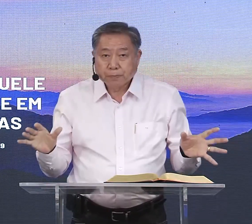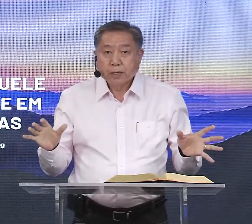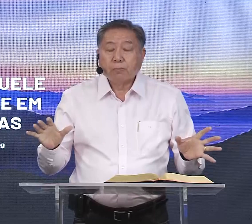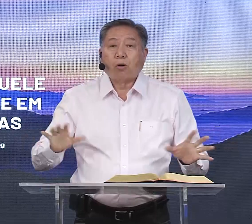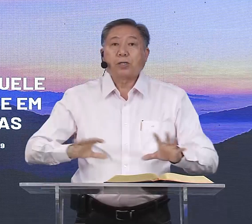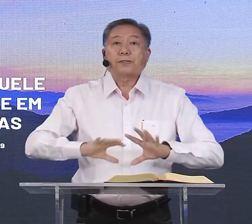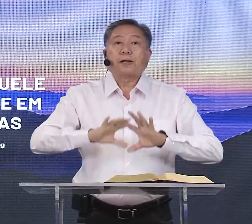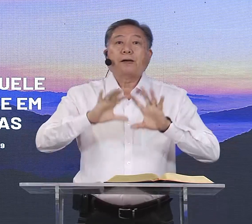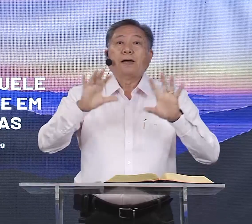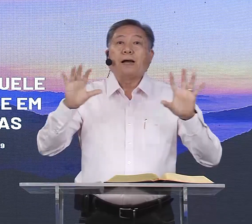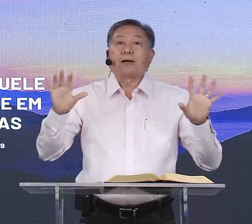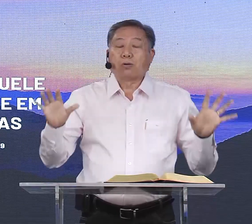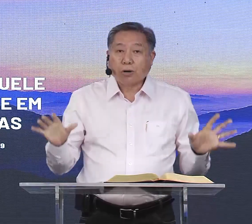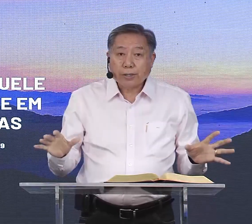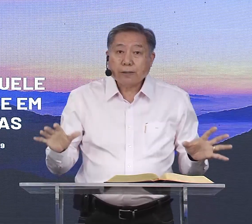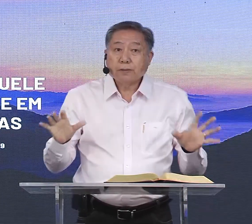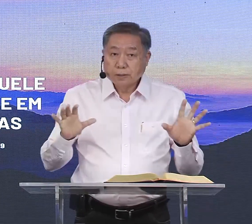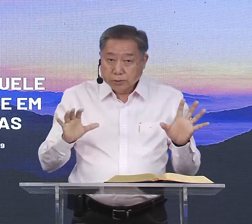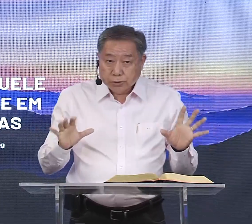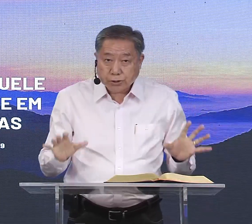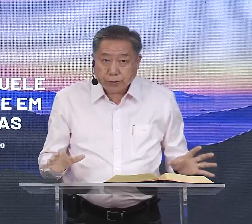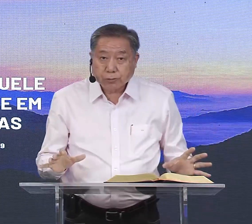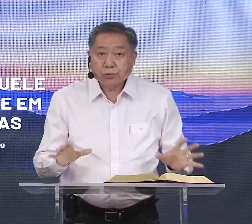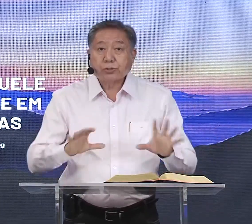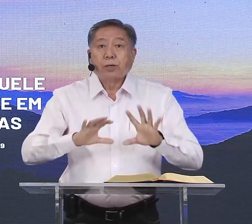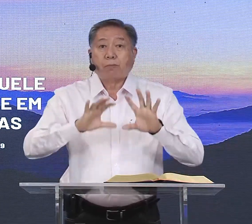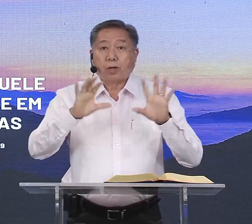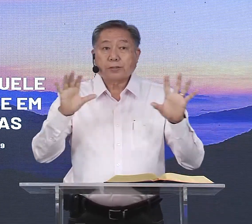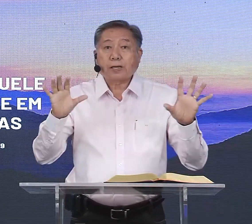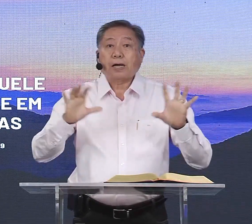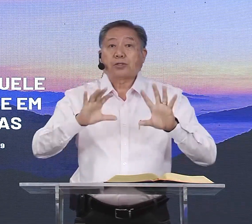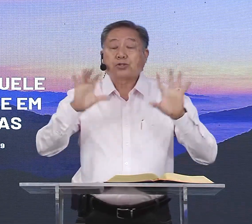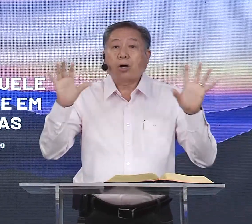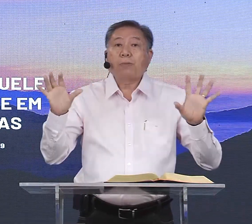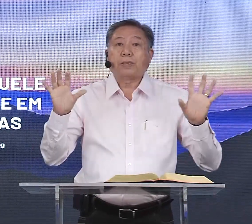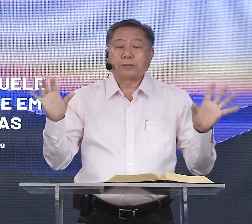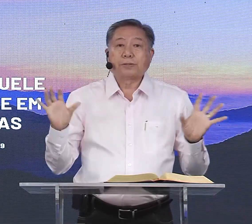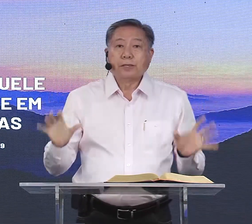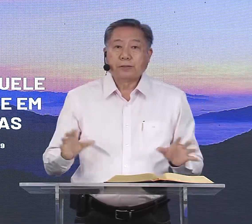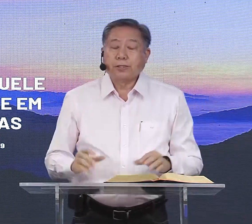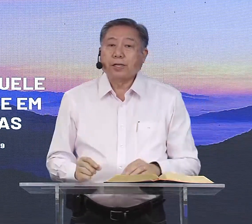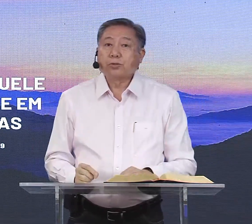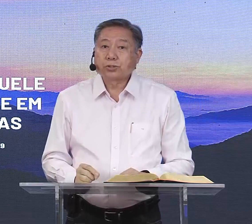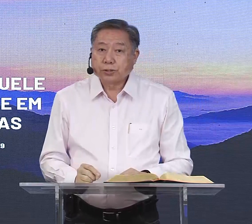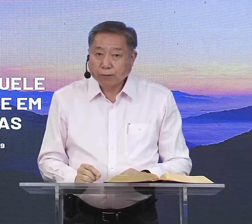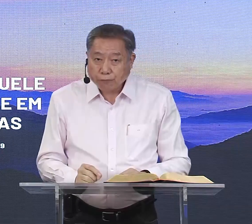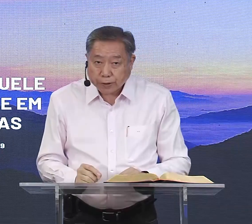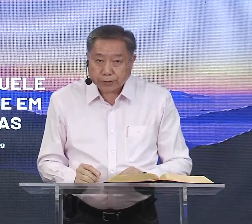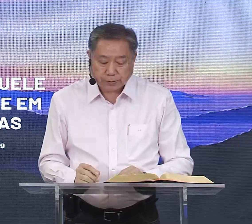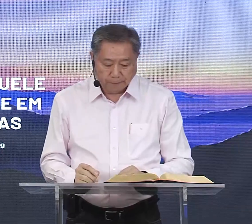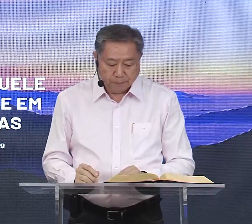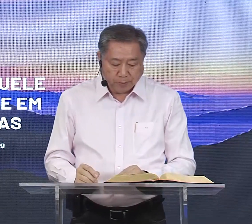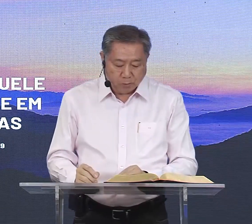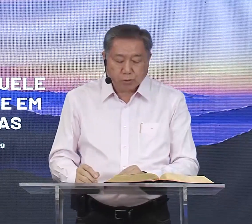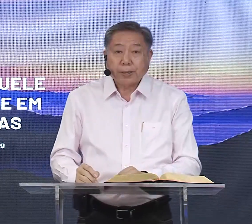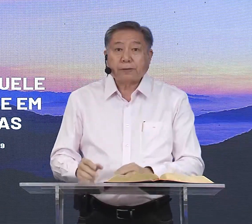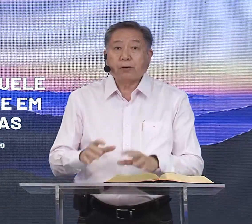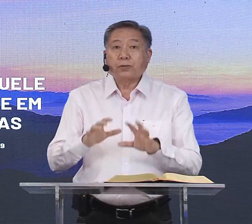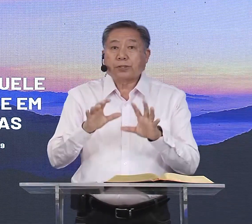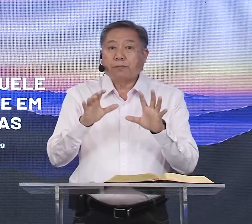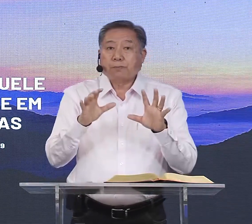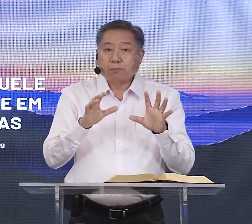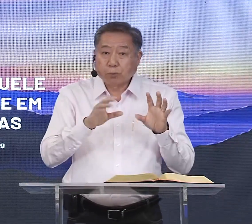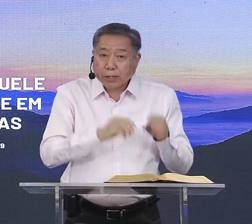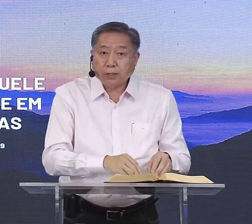físico mostra a glória de Deus, mostra as obras que Deus fez. Muito bem,